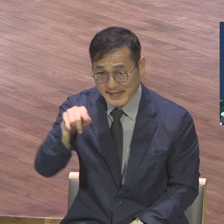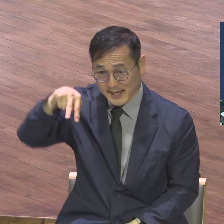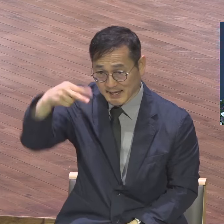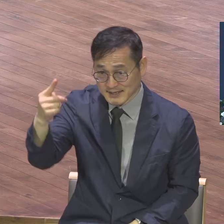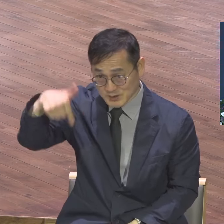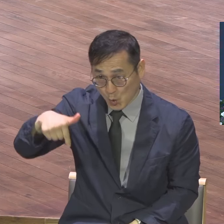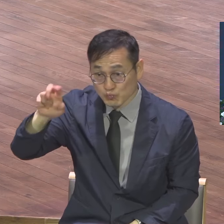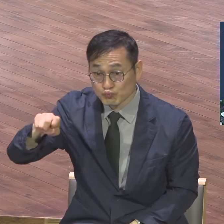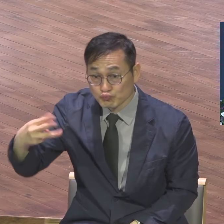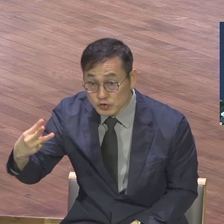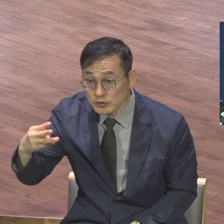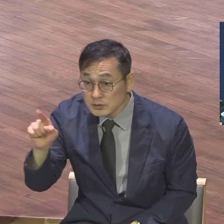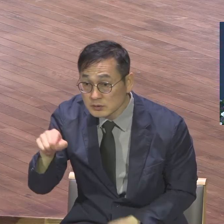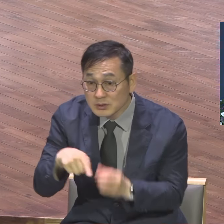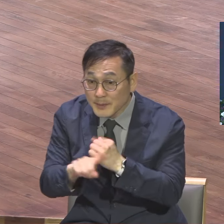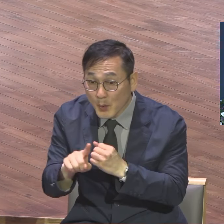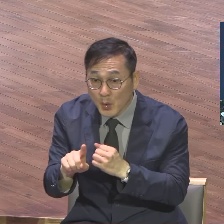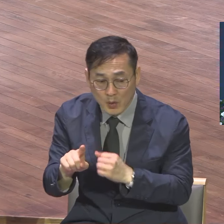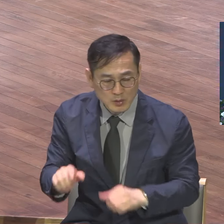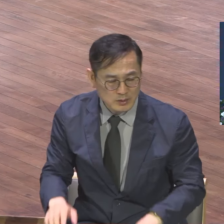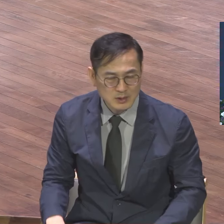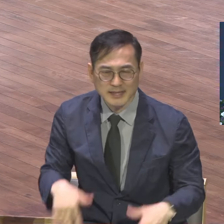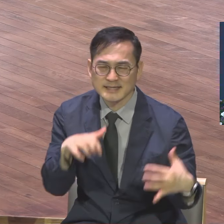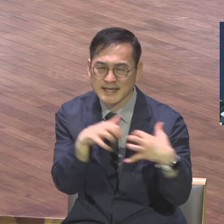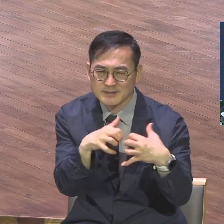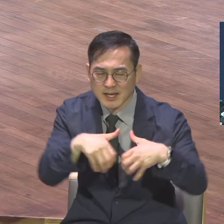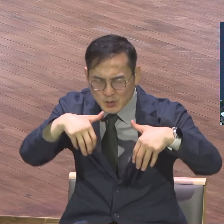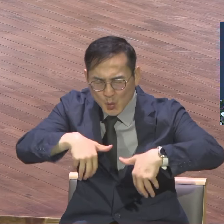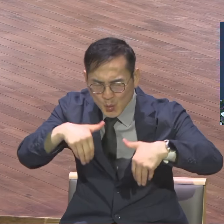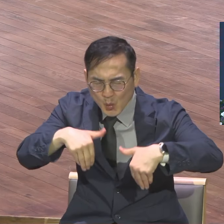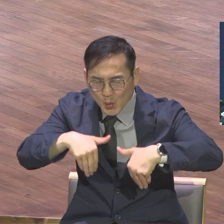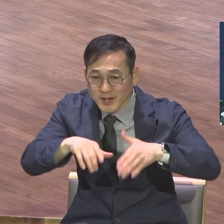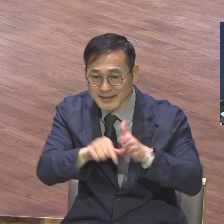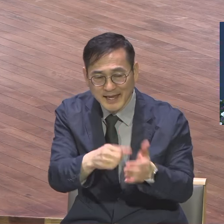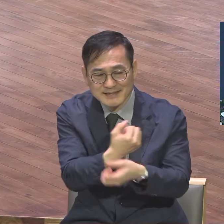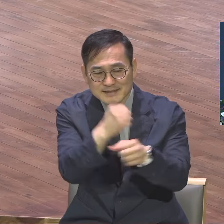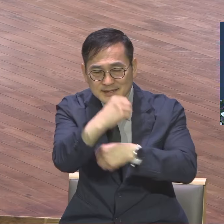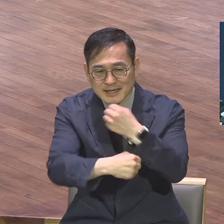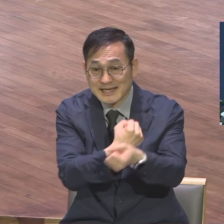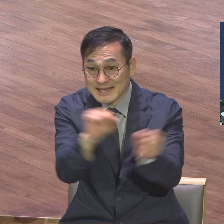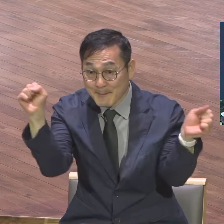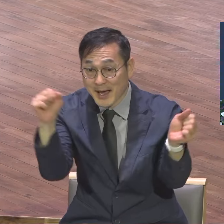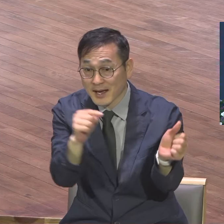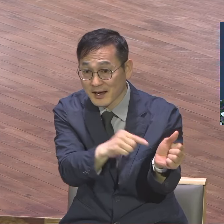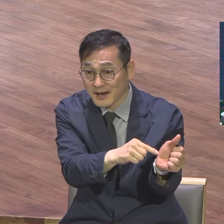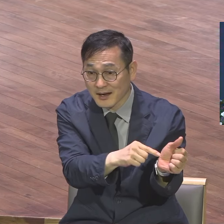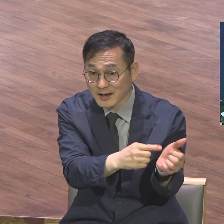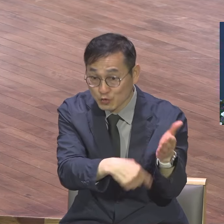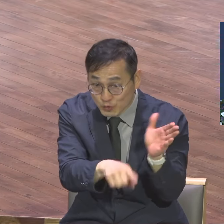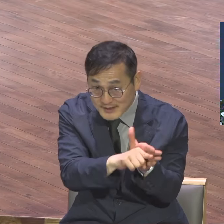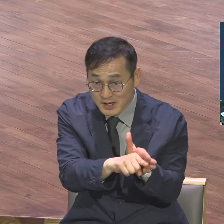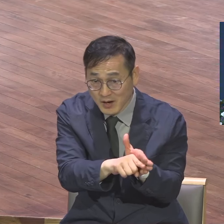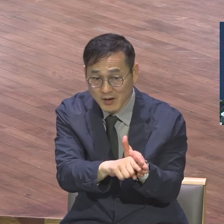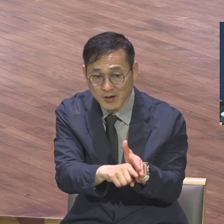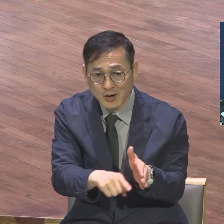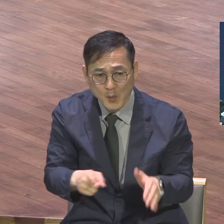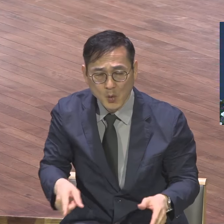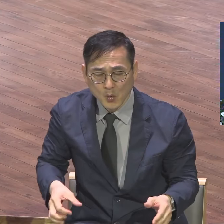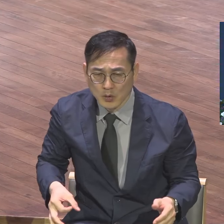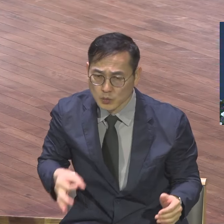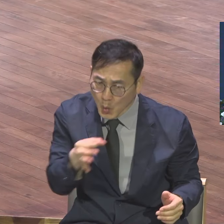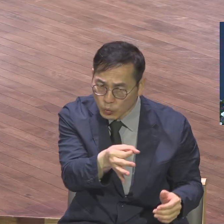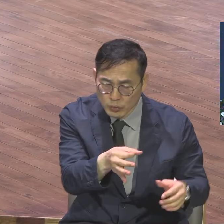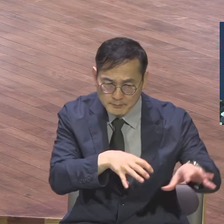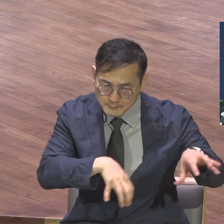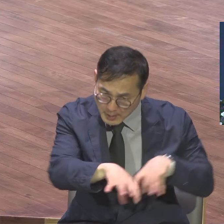것은요, 원어적으로 노예나 전쟁 포로를 자유롭게 하기 위해서 치르는 대가예요. 값입니다.